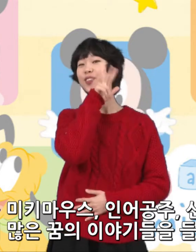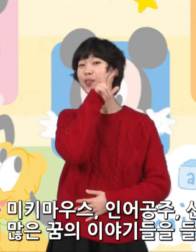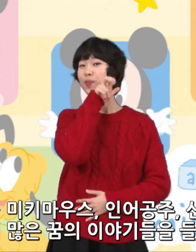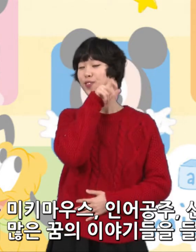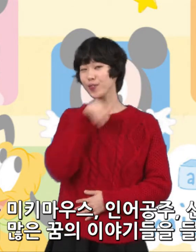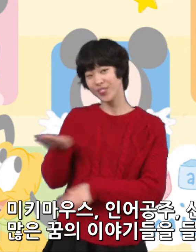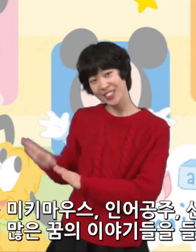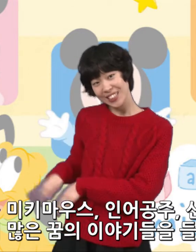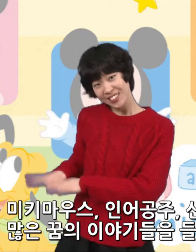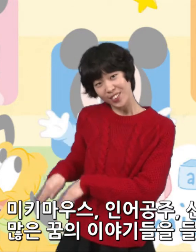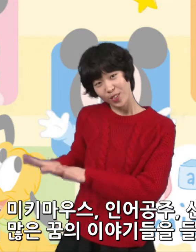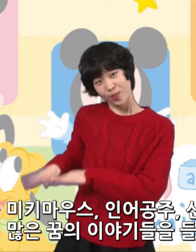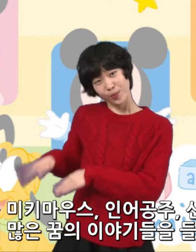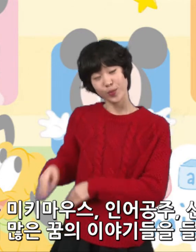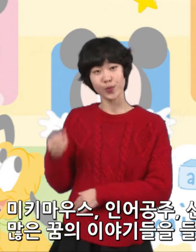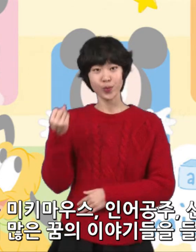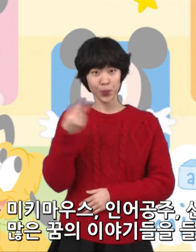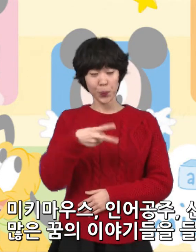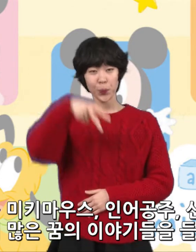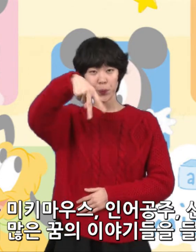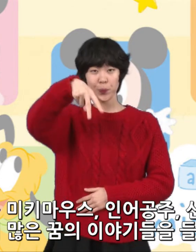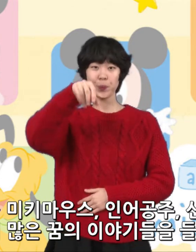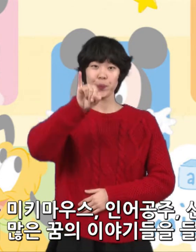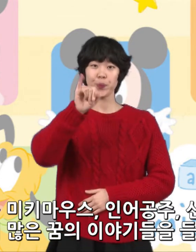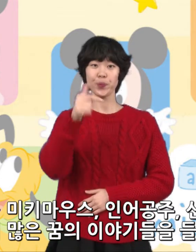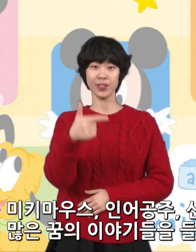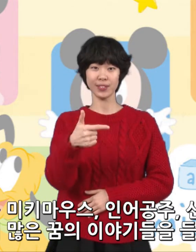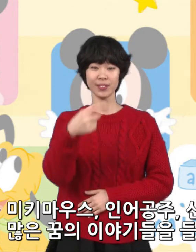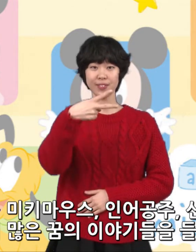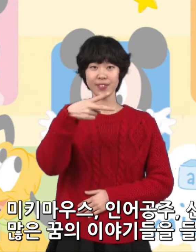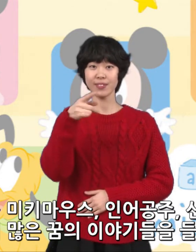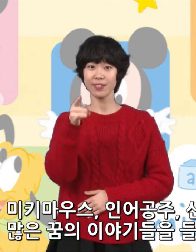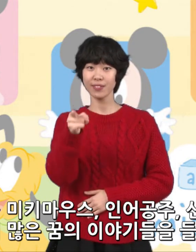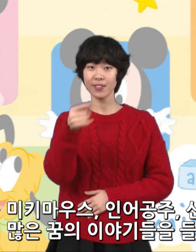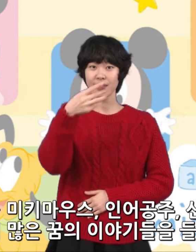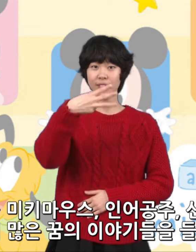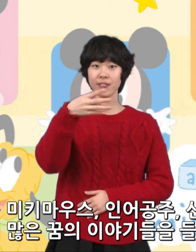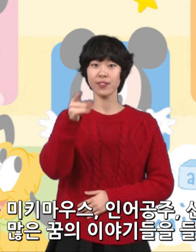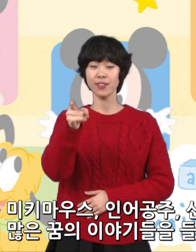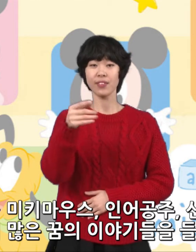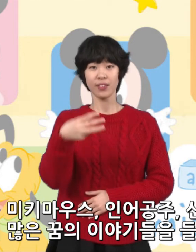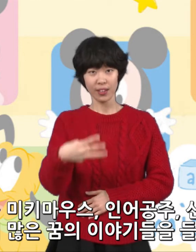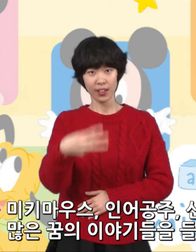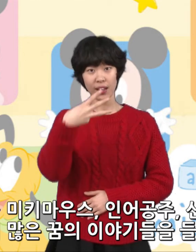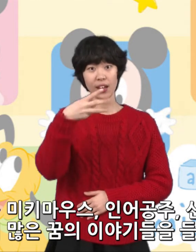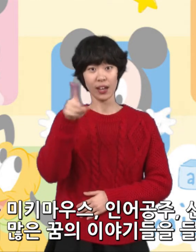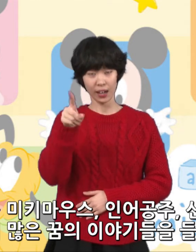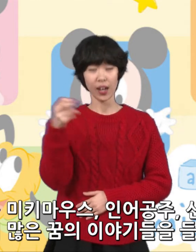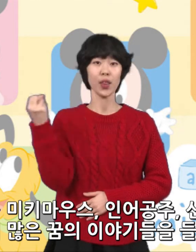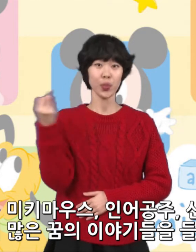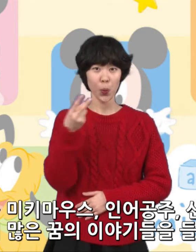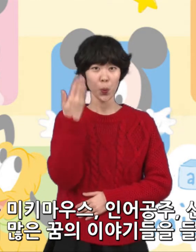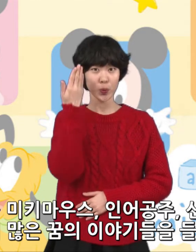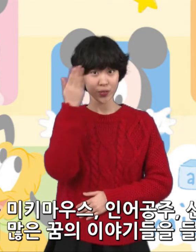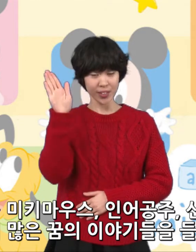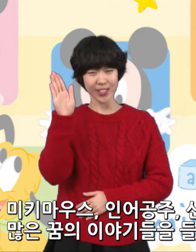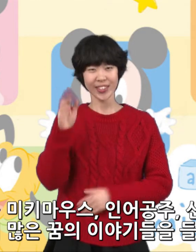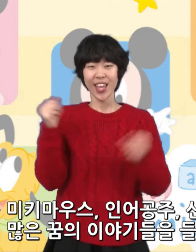미키마우스, 인어공주, 신데렐라, 최근에 겨울왕국까지 많은 꿈의